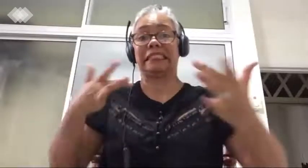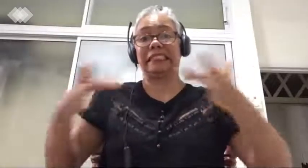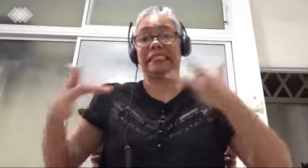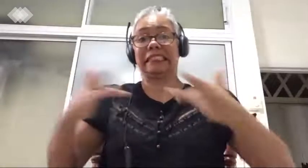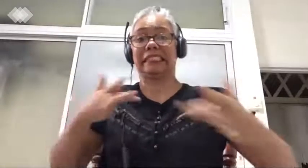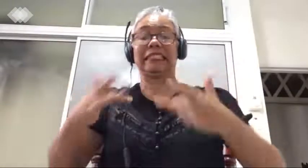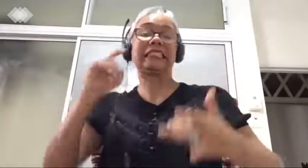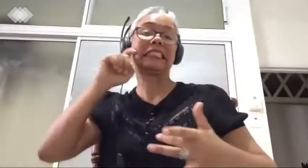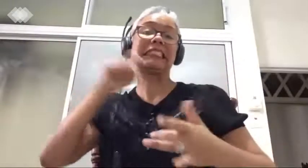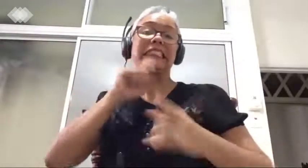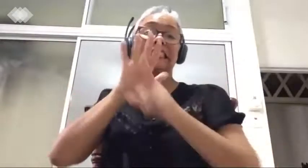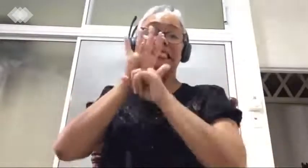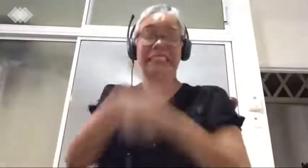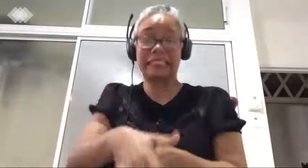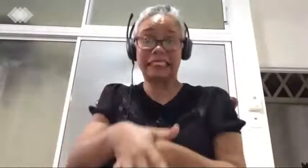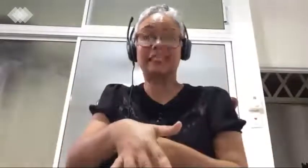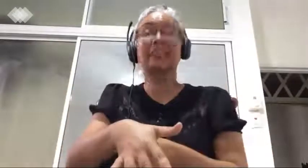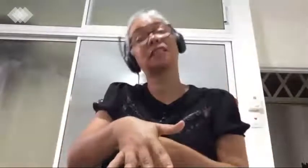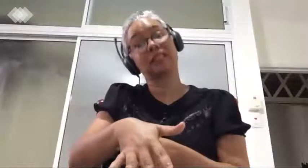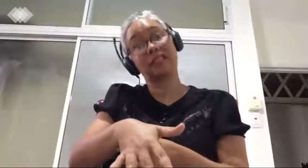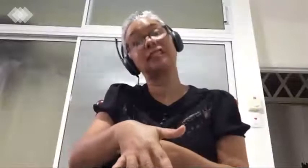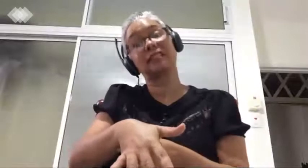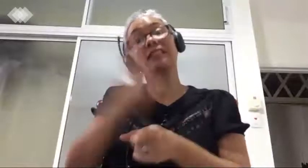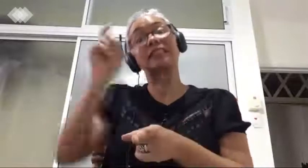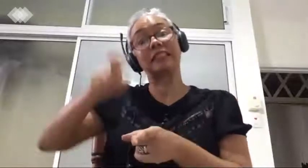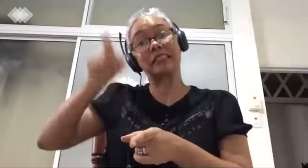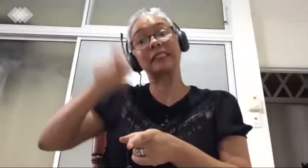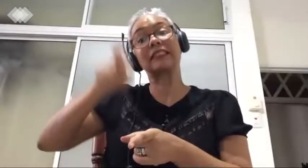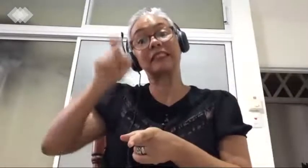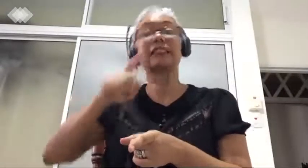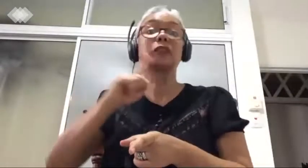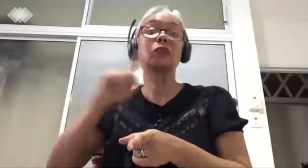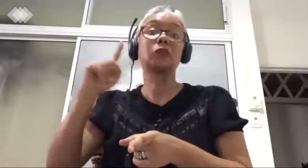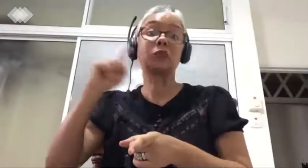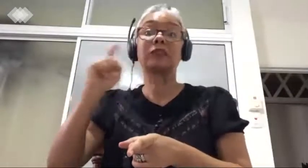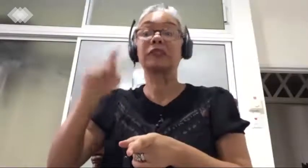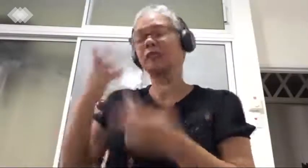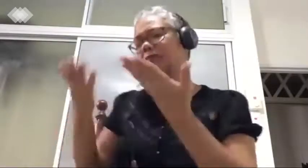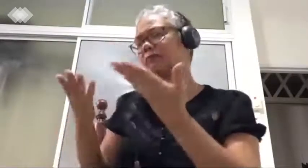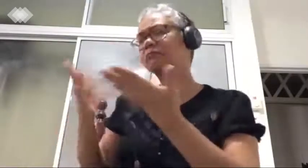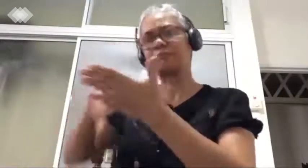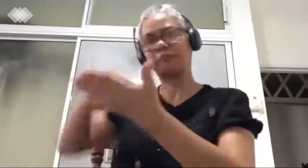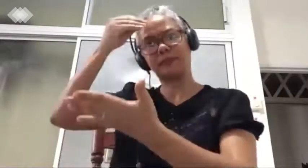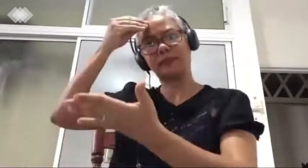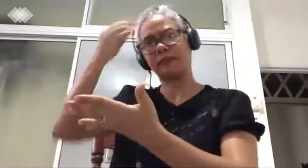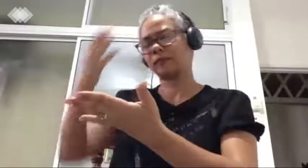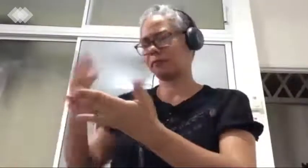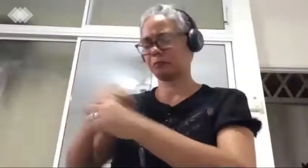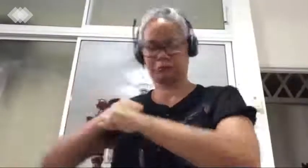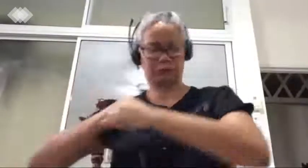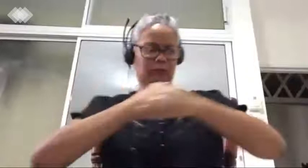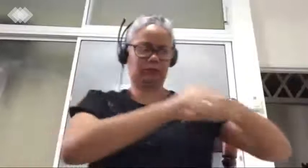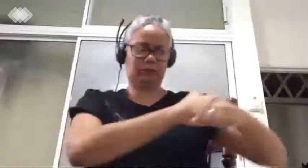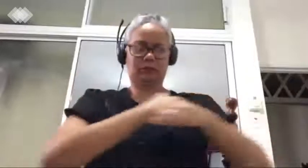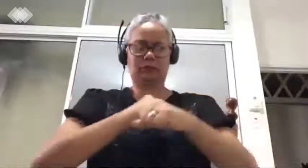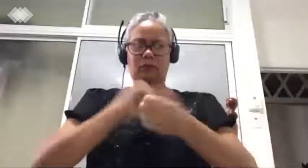nosotros imaginarnos cómo sería una niña, un niño que es una persona sorda